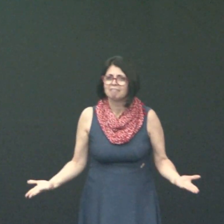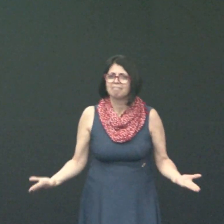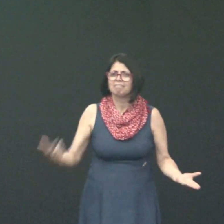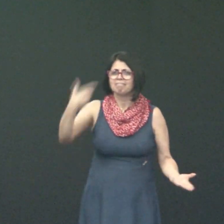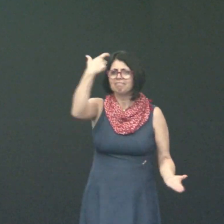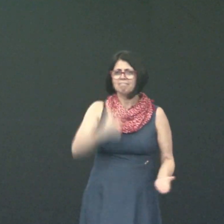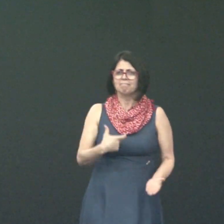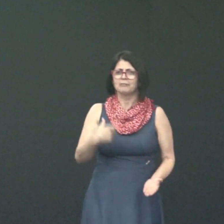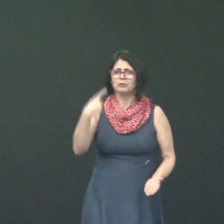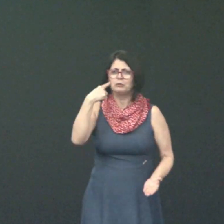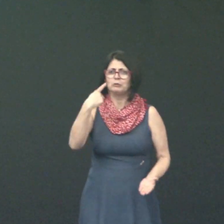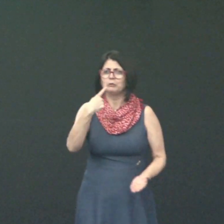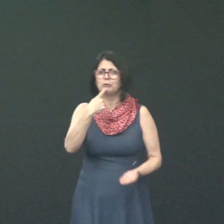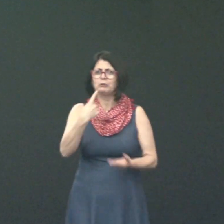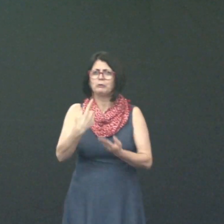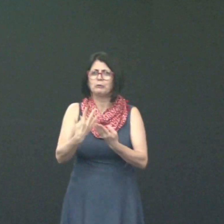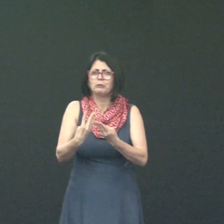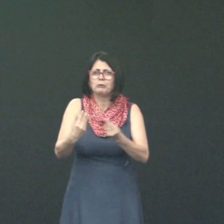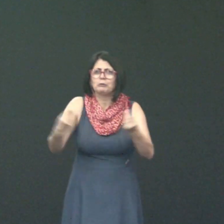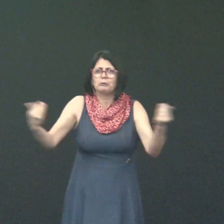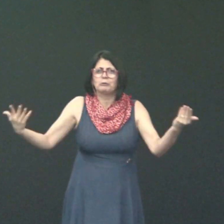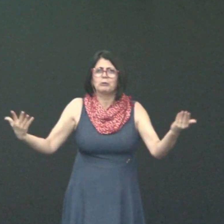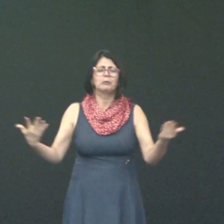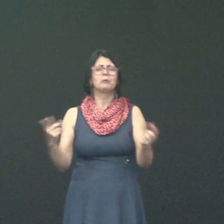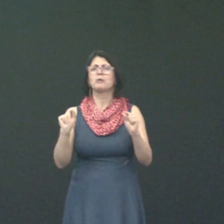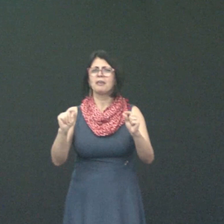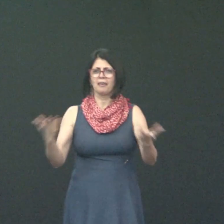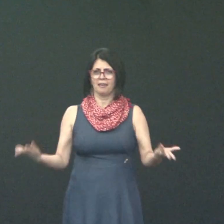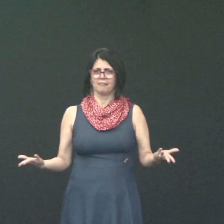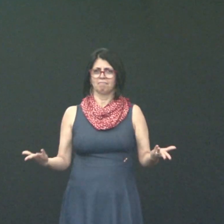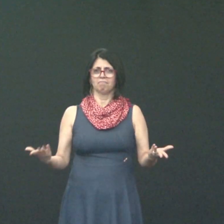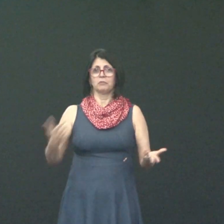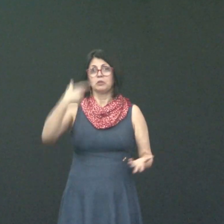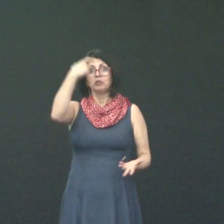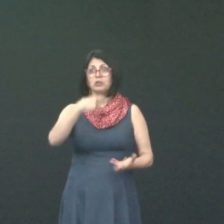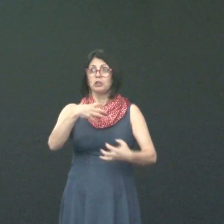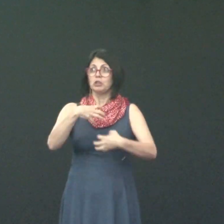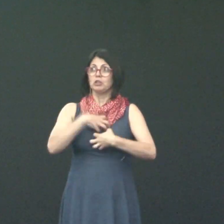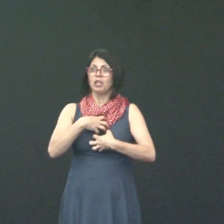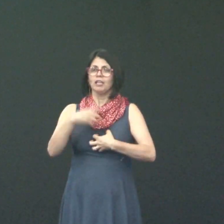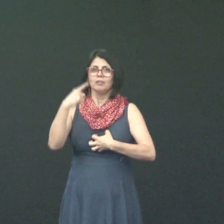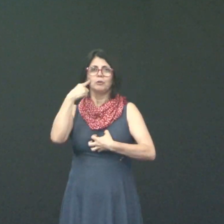E a gente pode falar sobre cultura surda. O que seria a cultura surda?